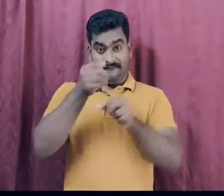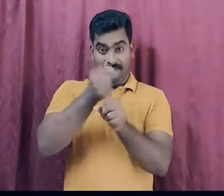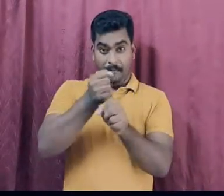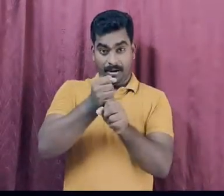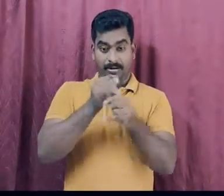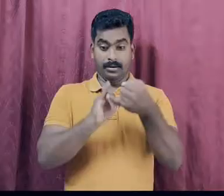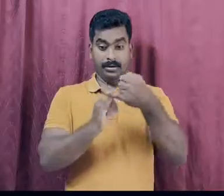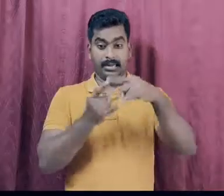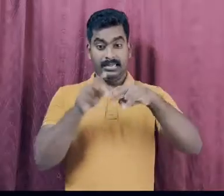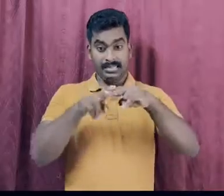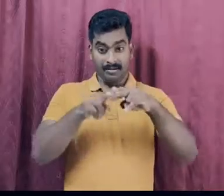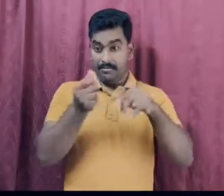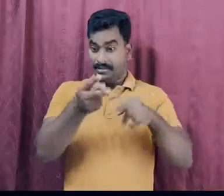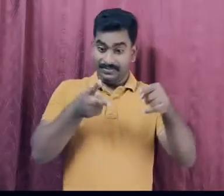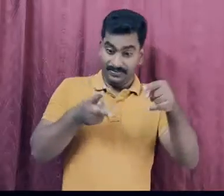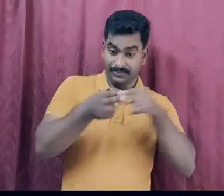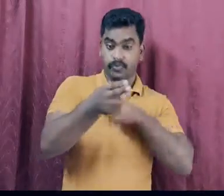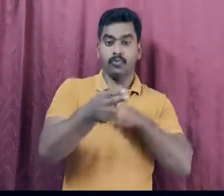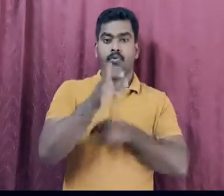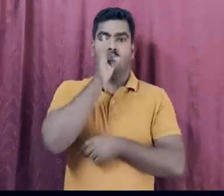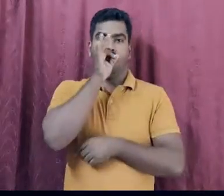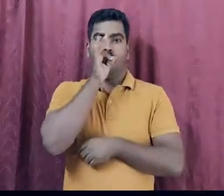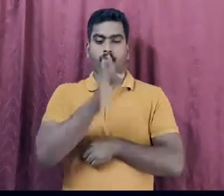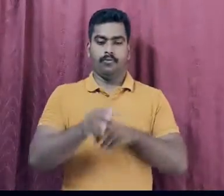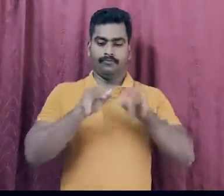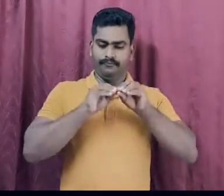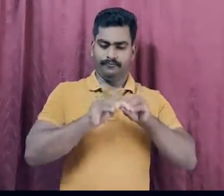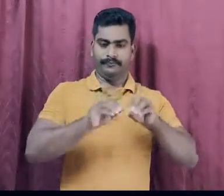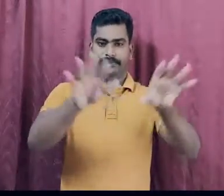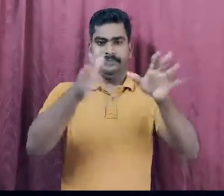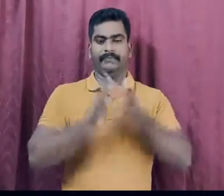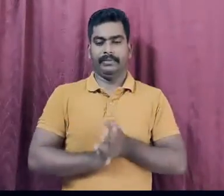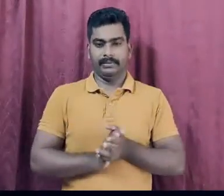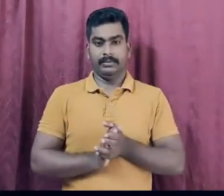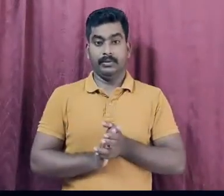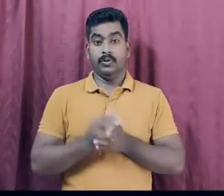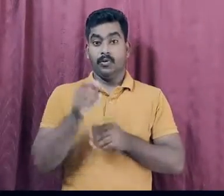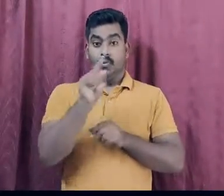സംസ്ഥാനത്തെ സർക്കാർ ജീവനക്കാരുടെ ശമ്പളം പിടിക്കുന്നത് സംബന്ധിച്ച ഉത്തരവ് ഇറങ്ങി.